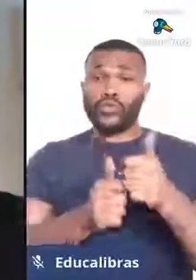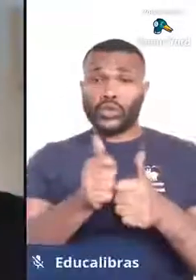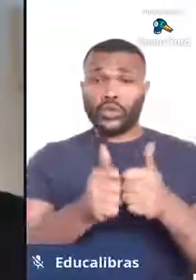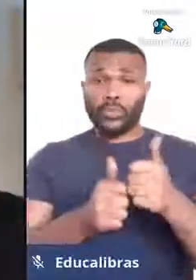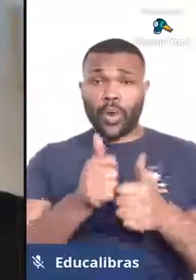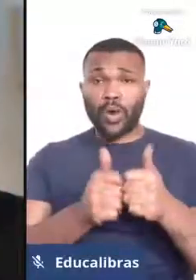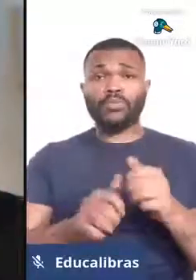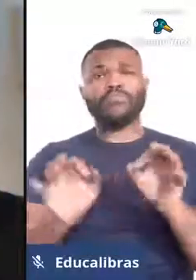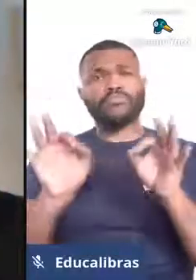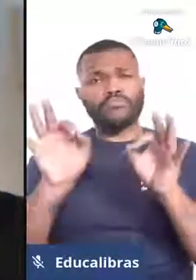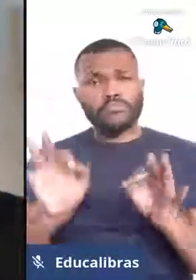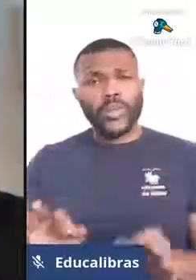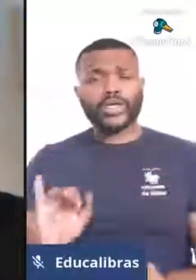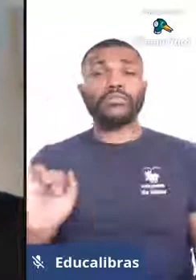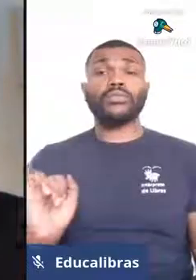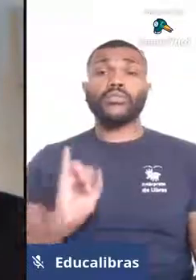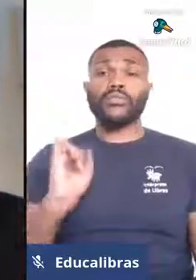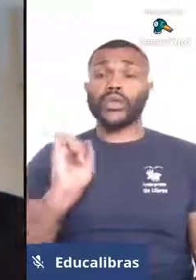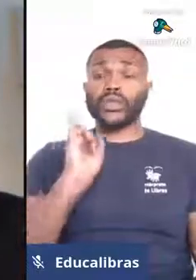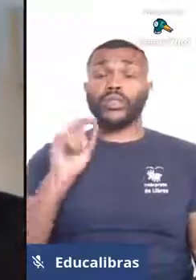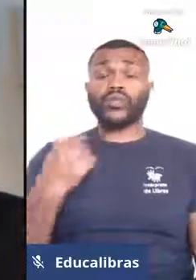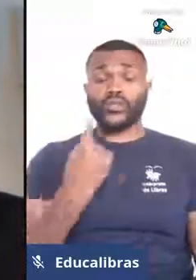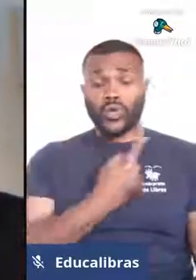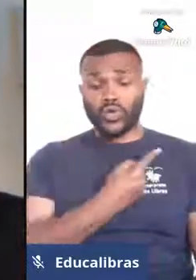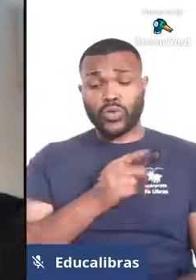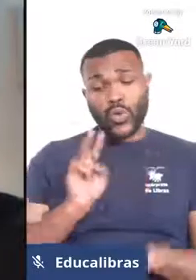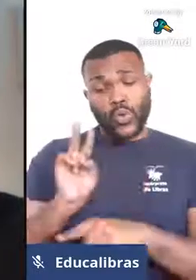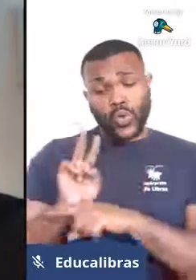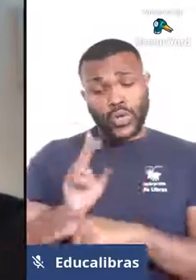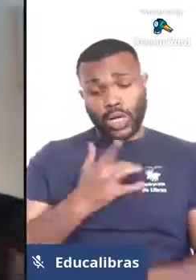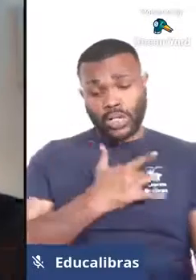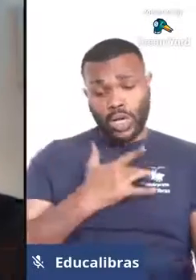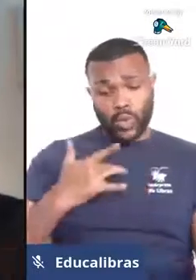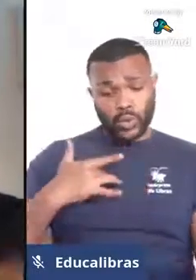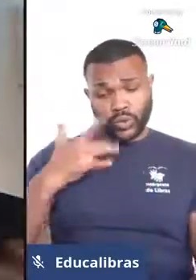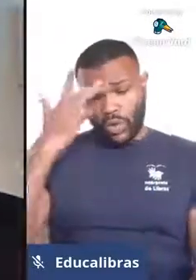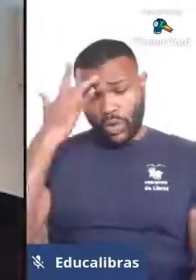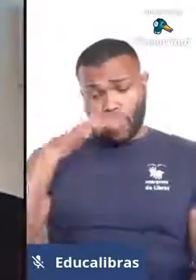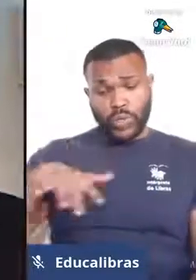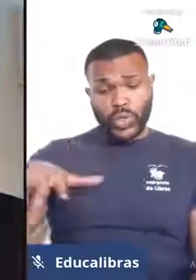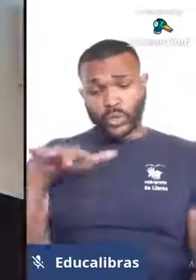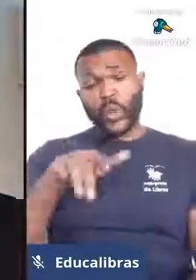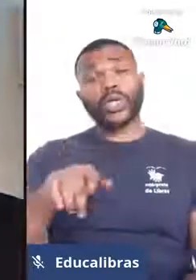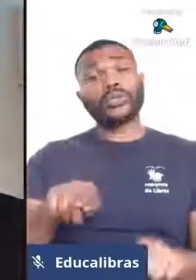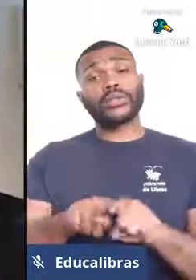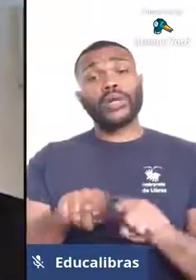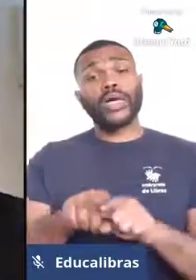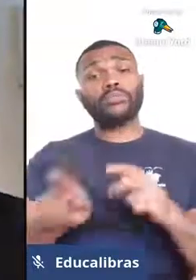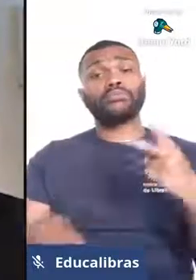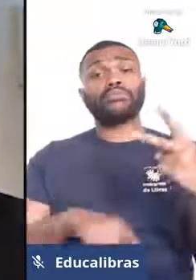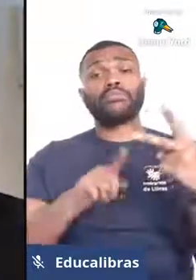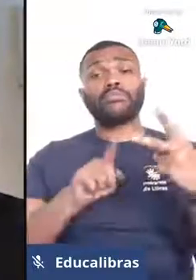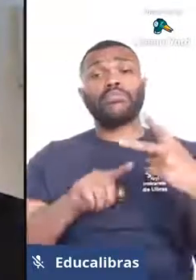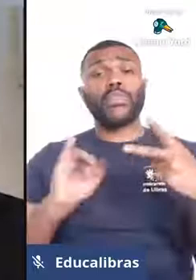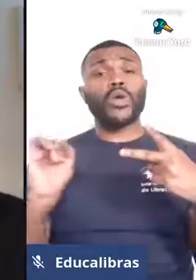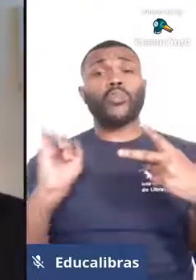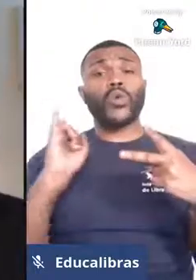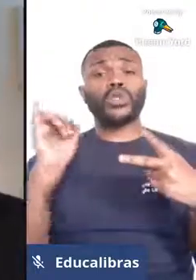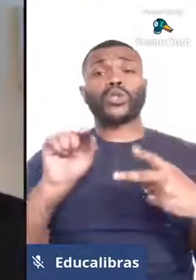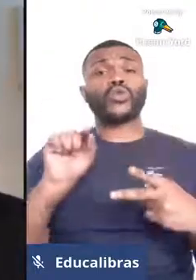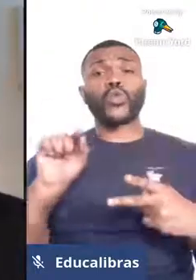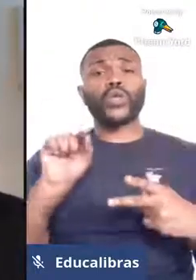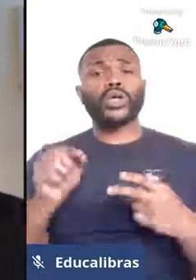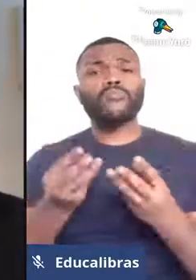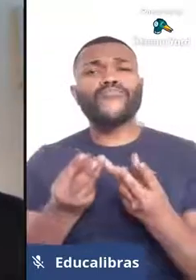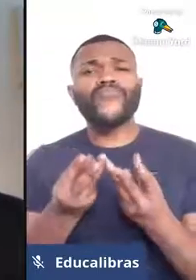muito importante a gente cuidar da saúde dessas pessoas. Tem um outro aspecto que é importante mencionar aqui, a fragilidade